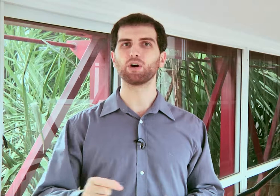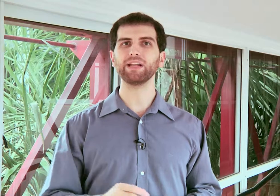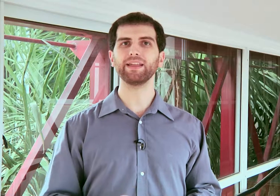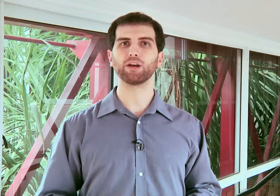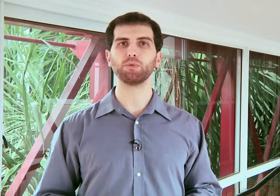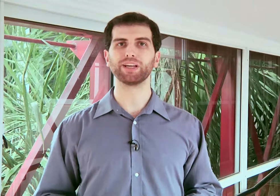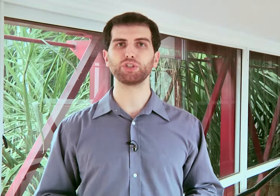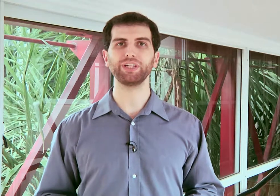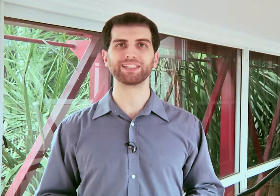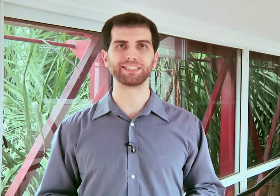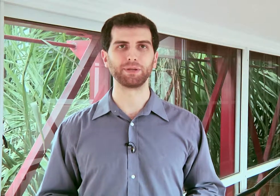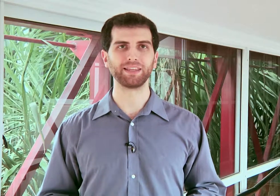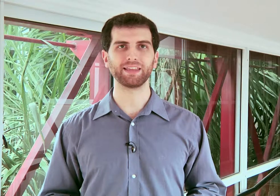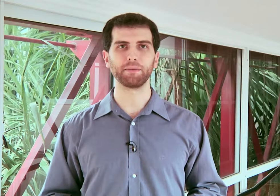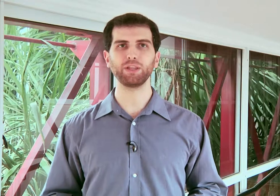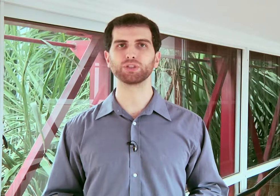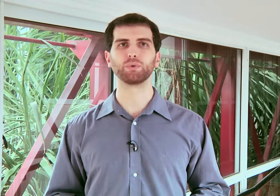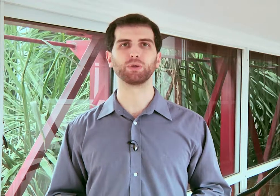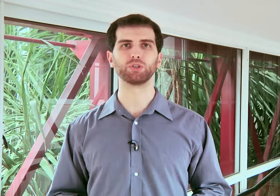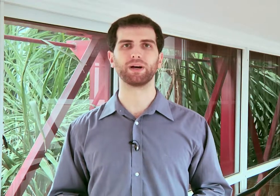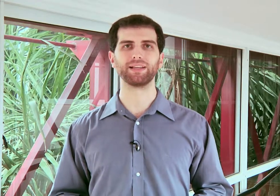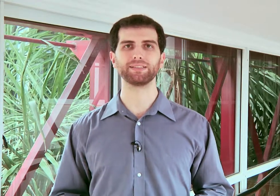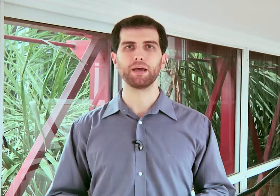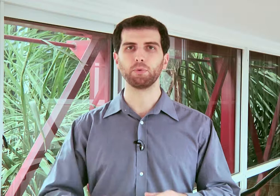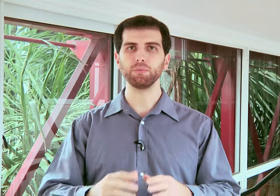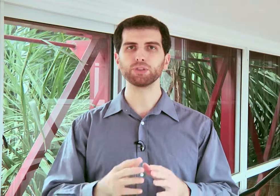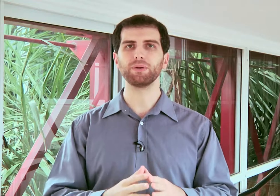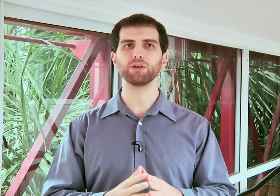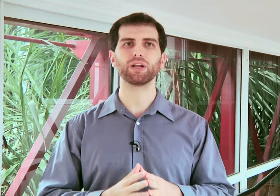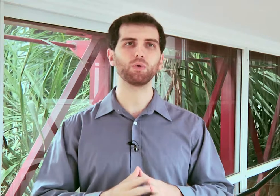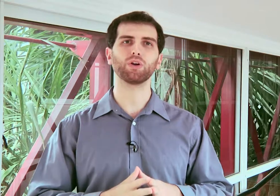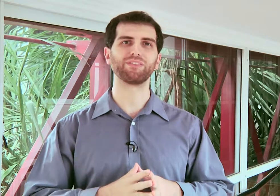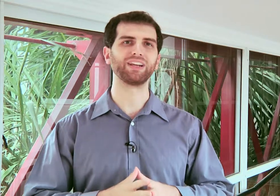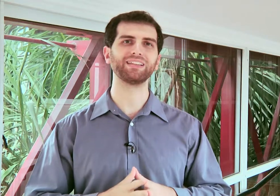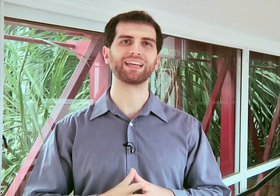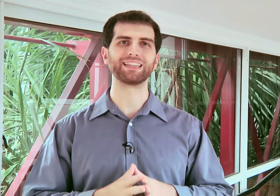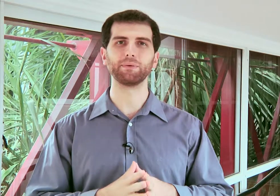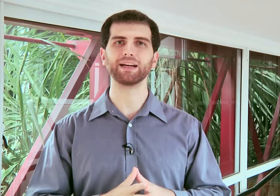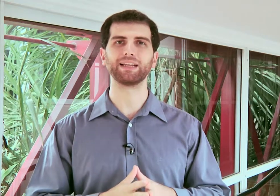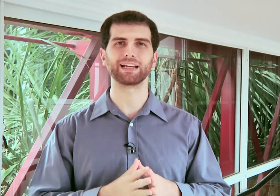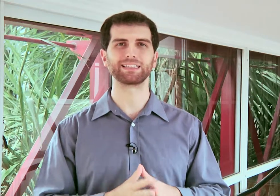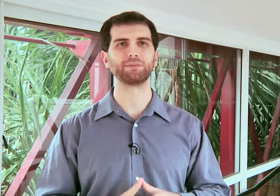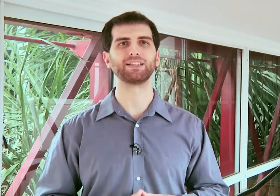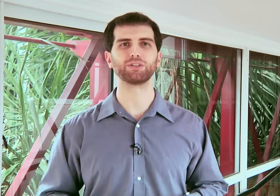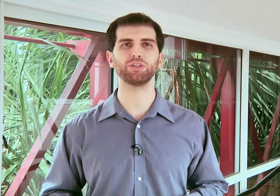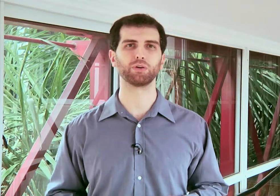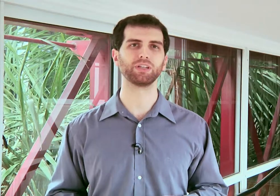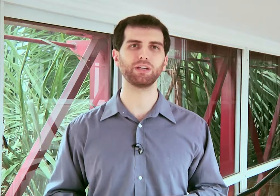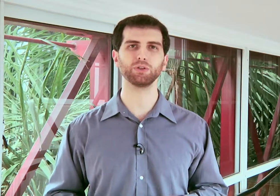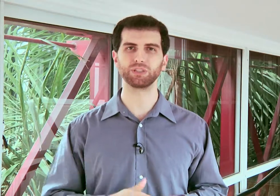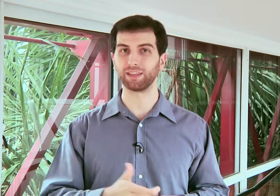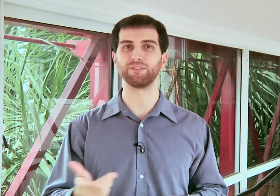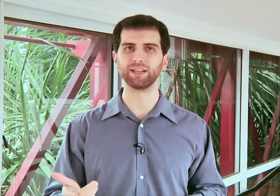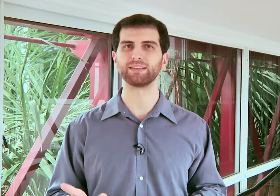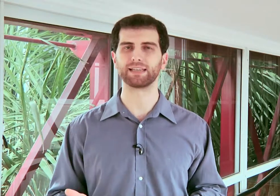En las jornadas de comunicación y accesibilidad en medios audiovisuales, pudimos hablar con algunos referentes que trabajan en la accesibilización de